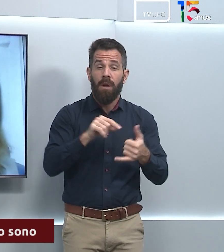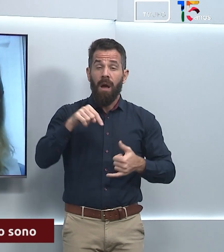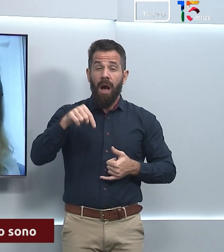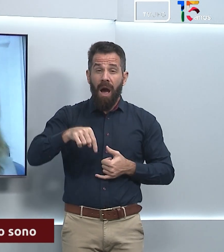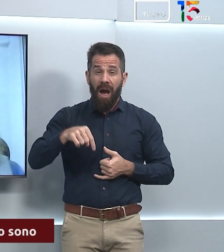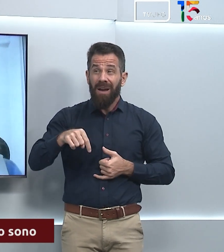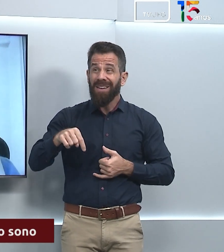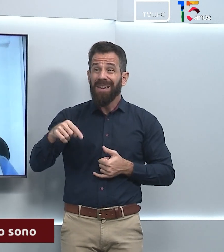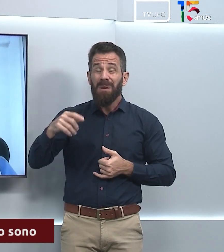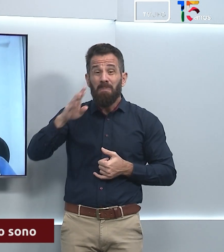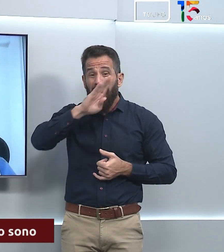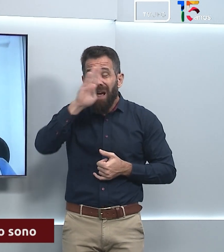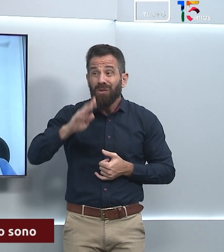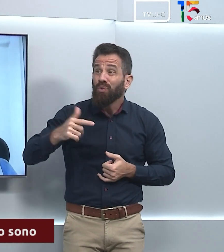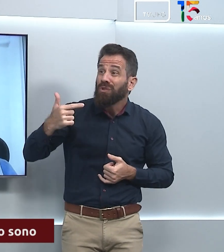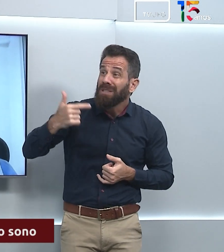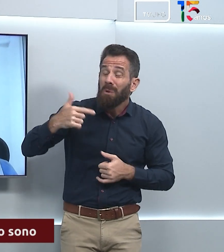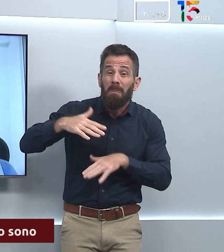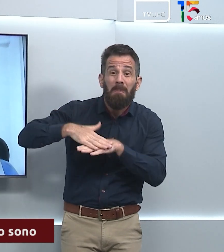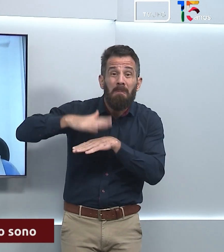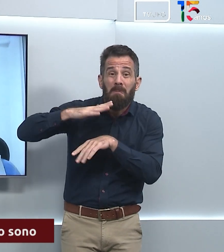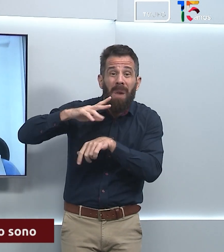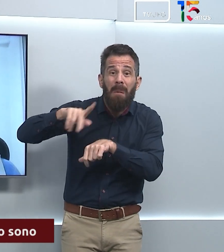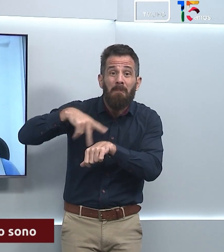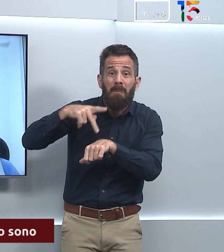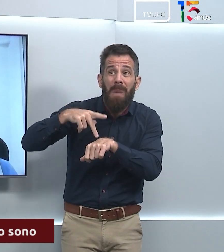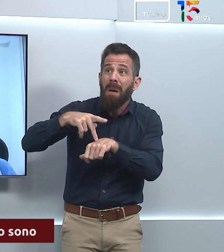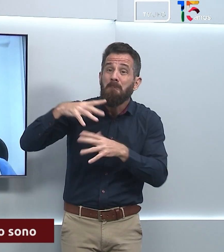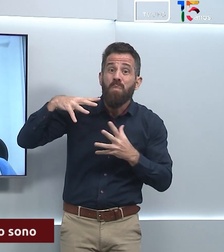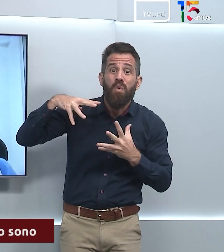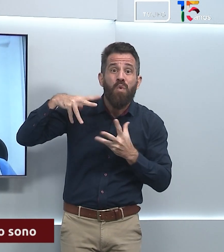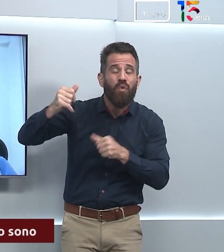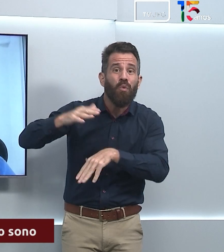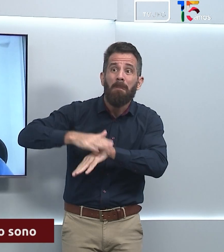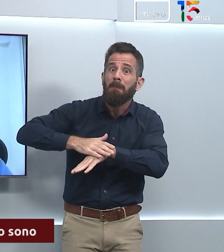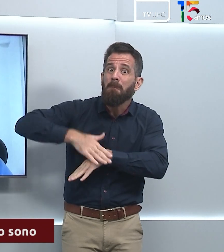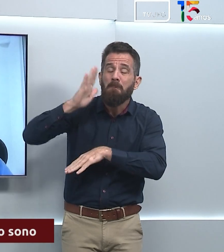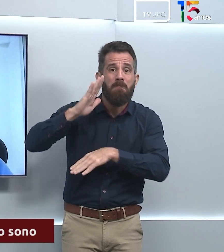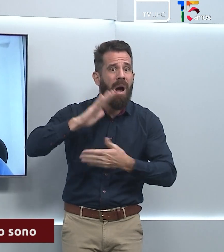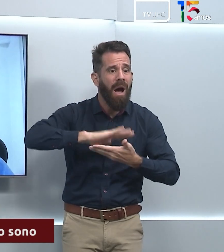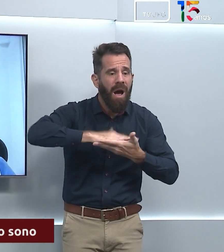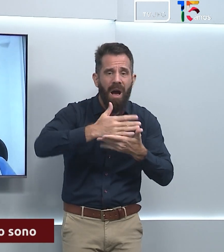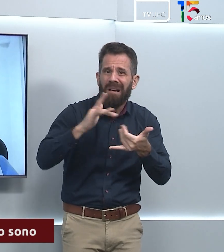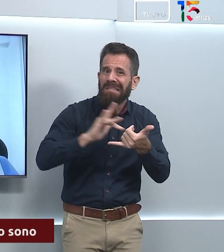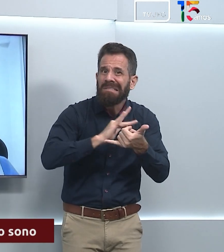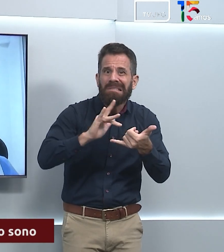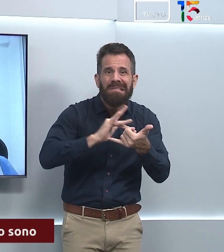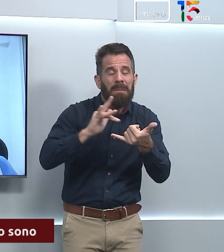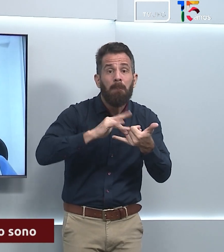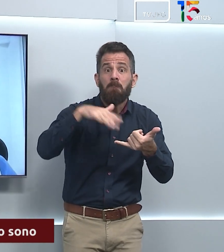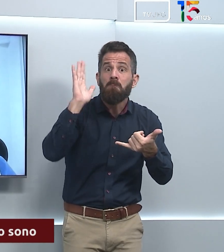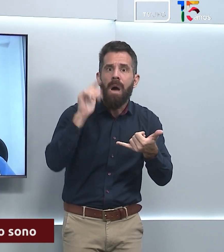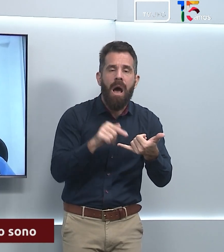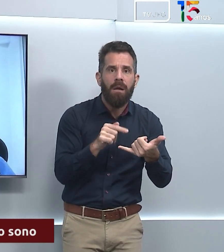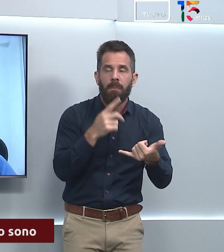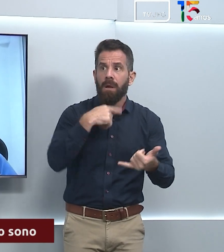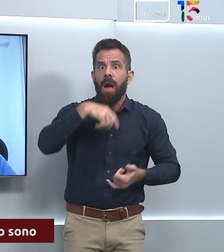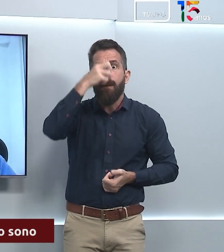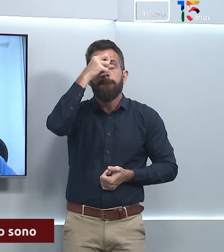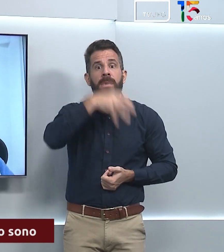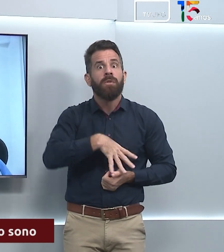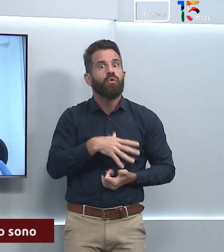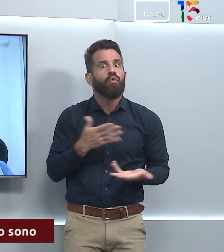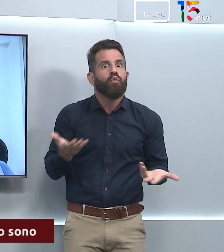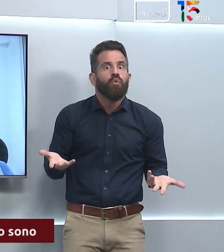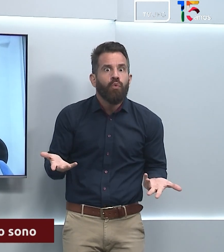telas no mundo. O brasileiro médio fica mais de 10 horas por dia em telas. É assim, uma coisa meio absurda. Então,